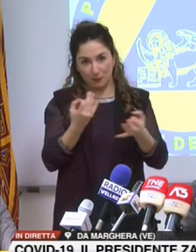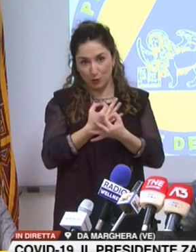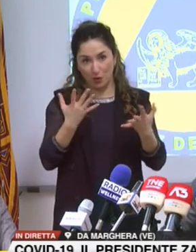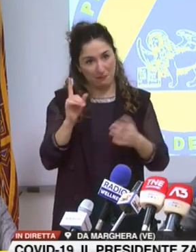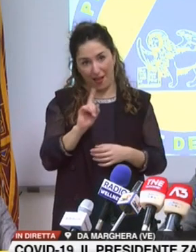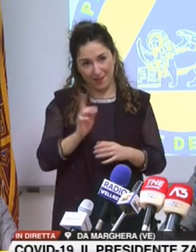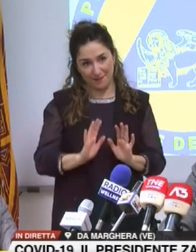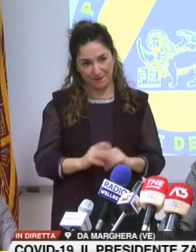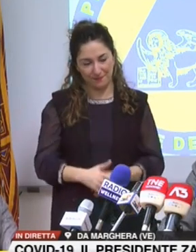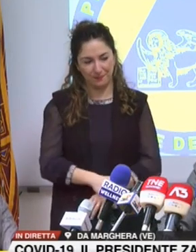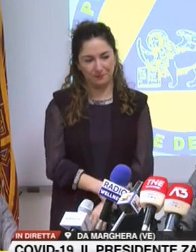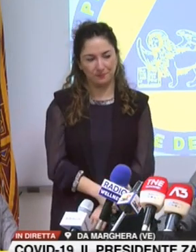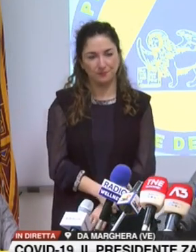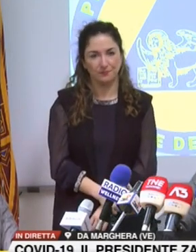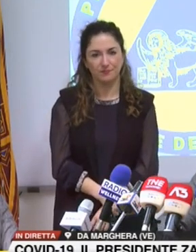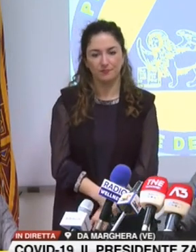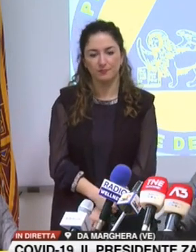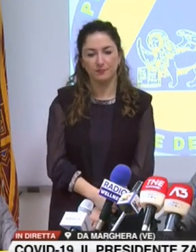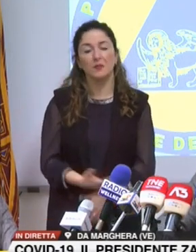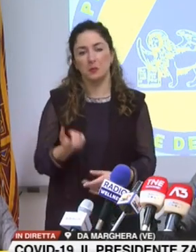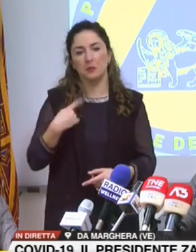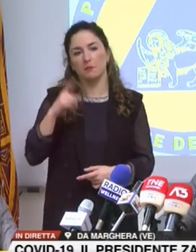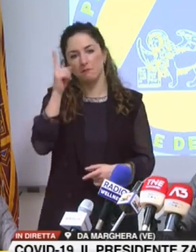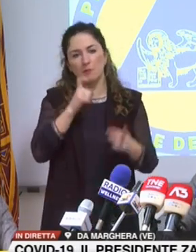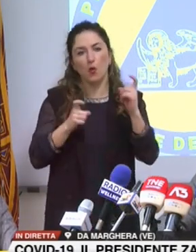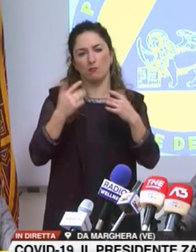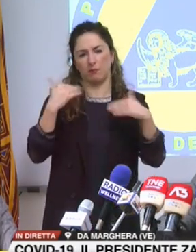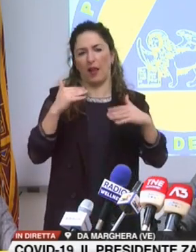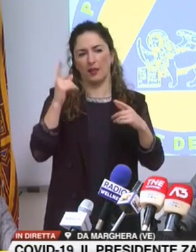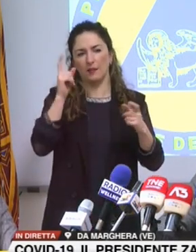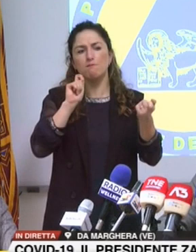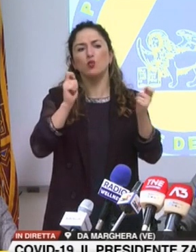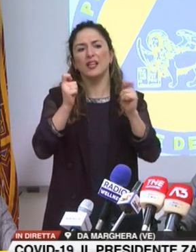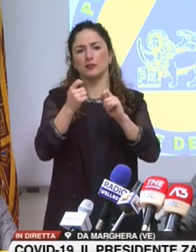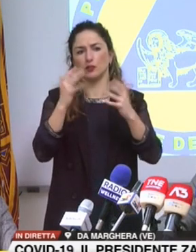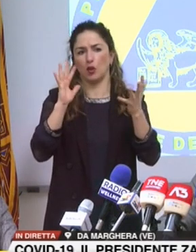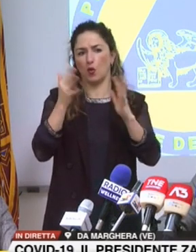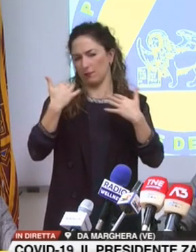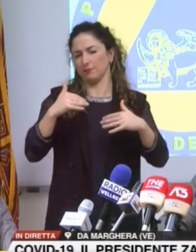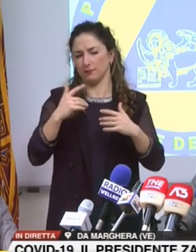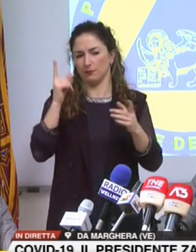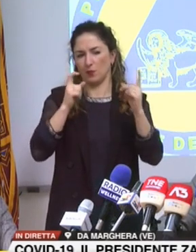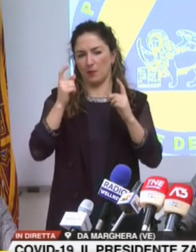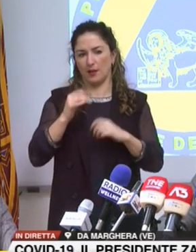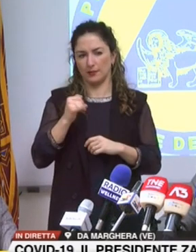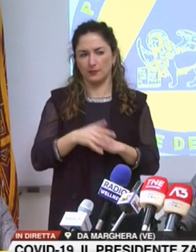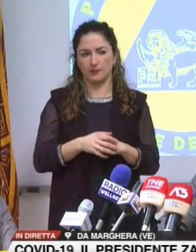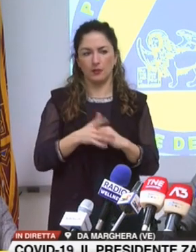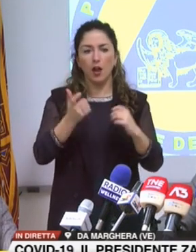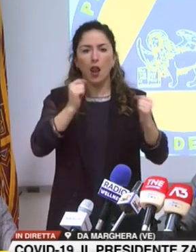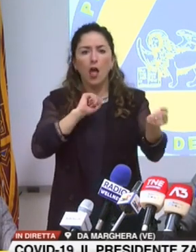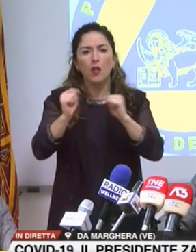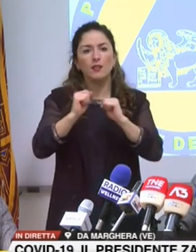normale, no? Quindi noi siamo molto preoccupati delle mutazioni, che sia chiaro. E la battaglia non è